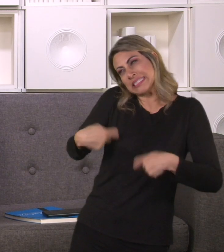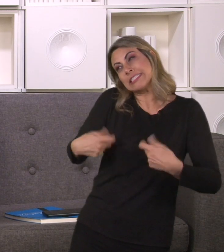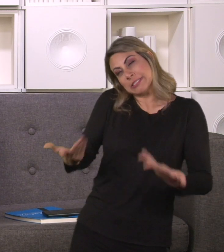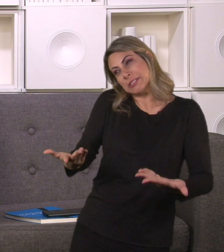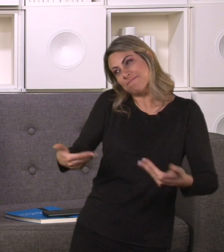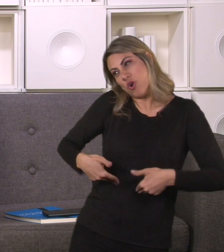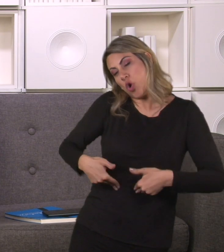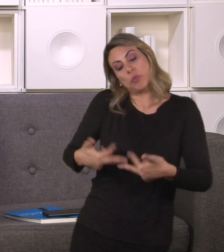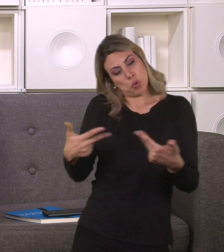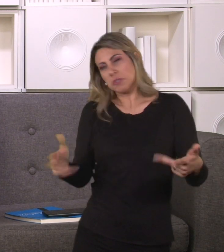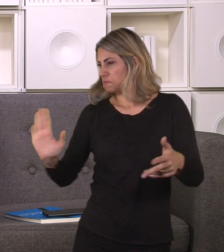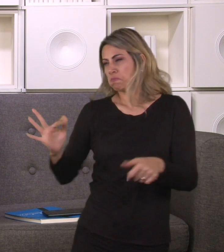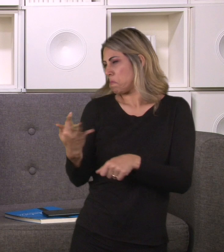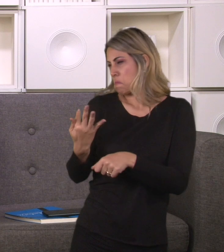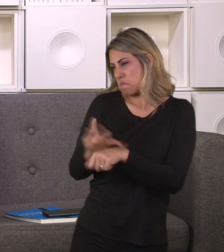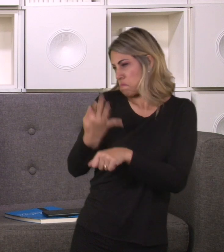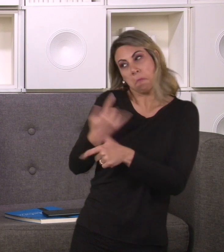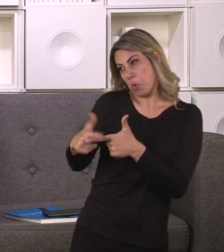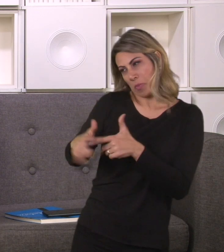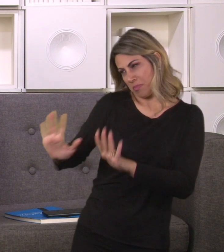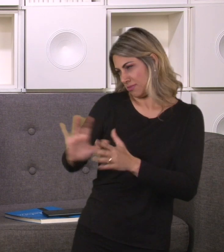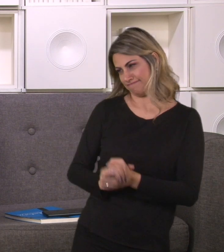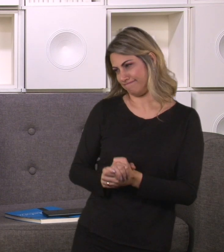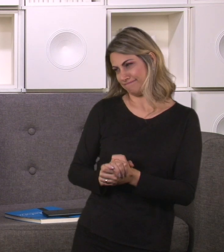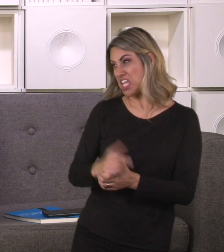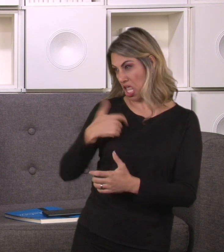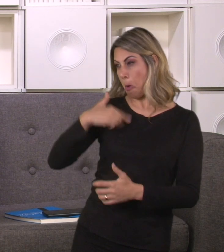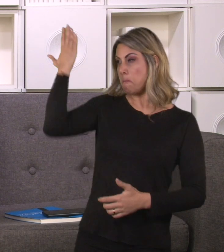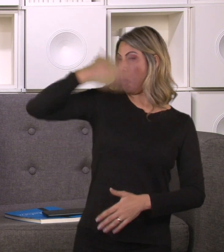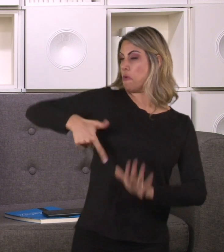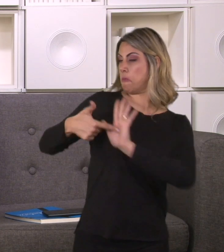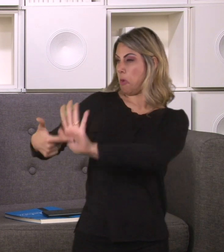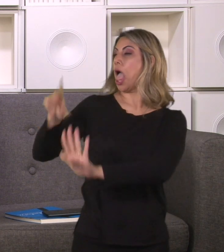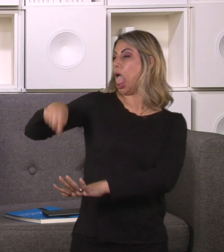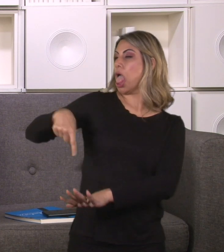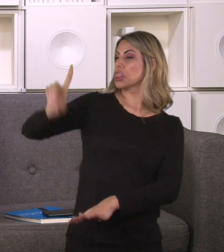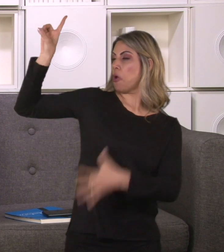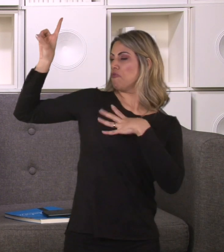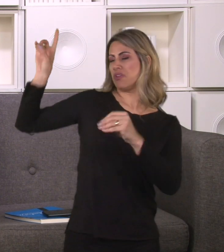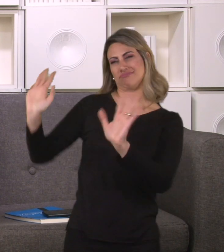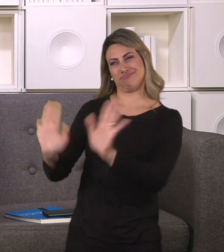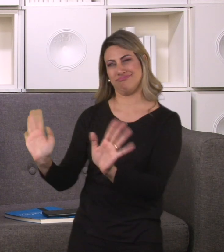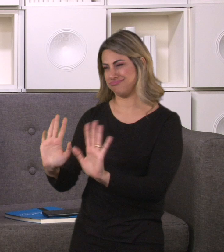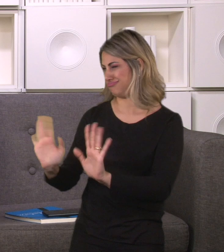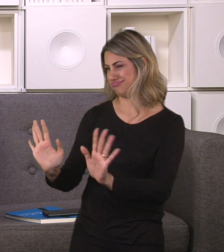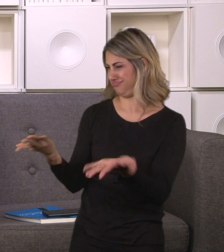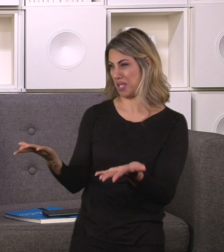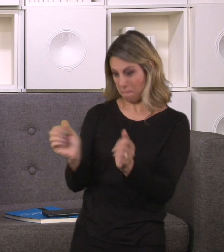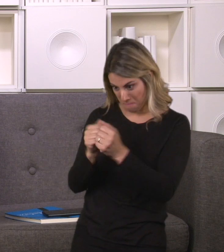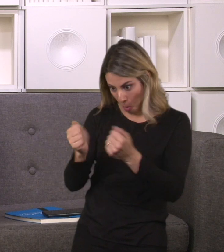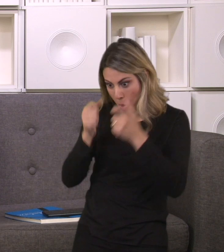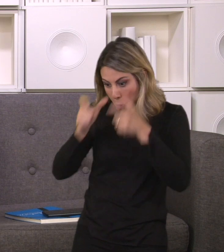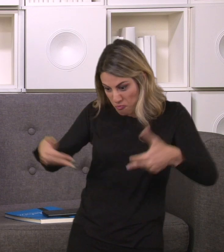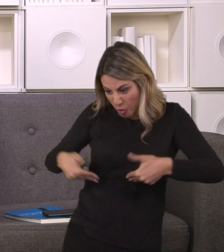Deus. Eu sei que sou filho de Deus porque meu pai acabou de dizer para mim, esse é o meu filho amado em quem eu tenho prazer. Então, nem só de pão vive